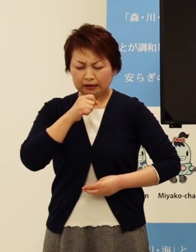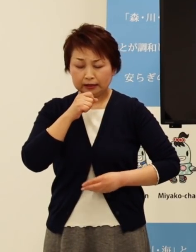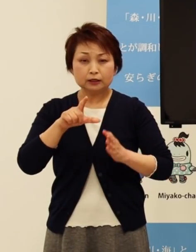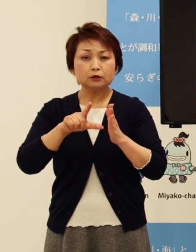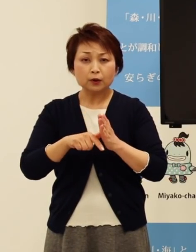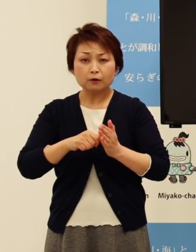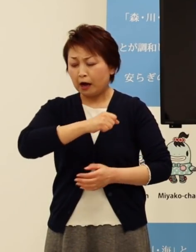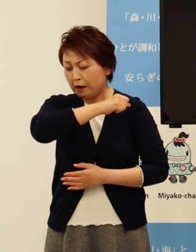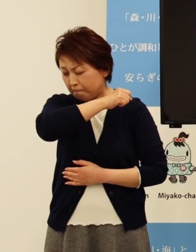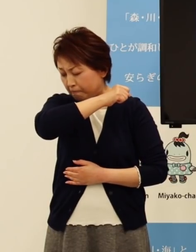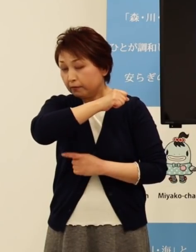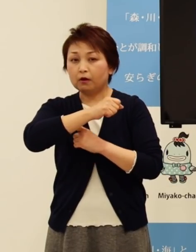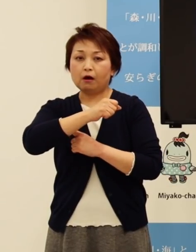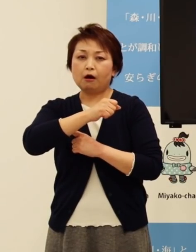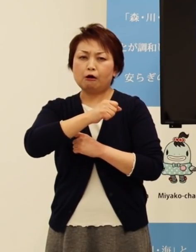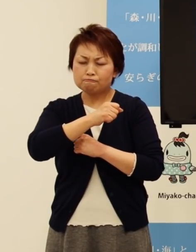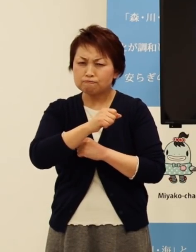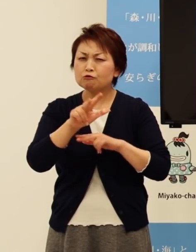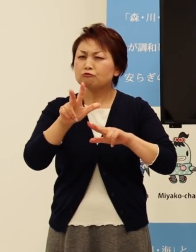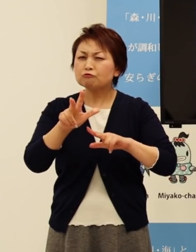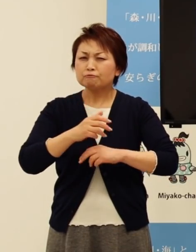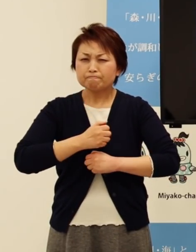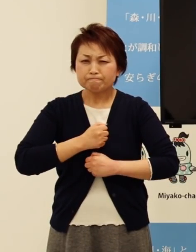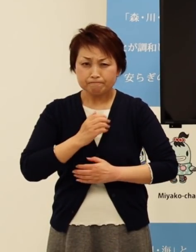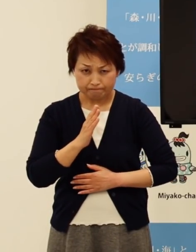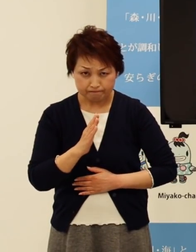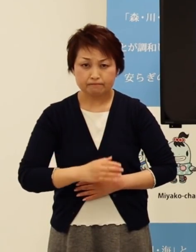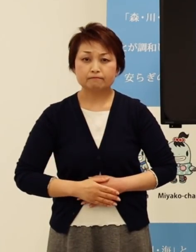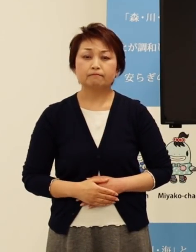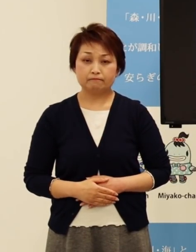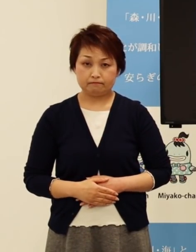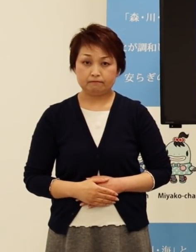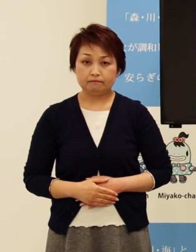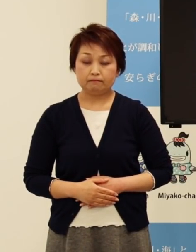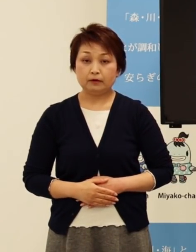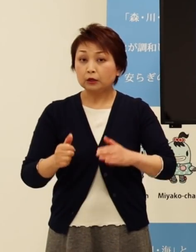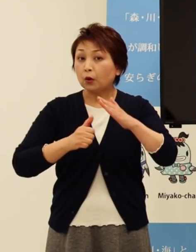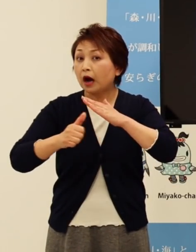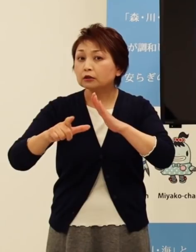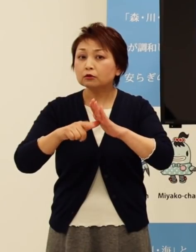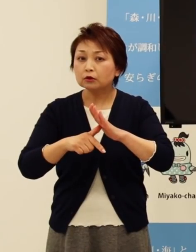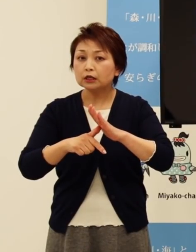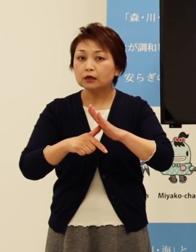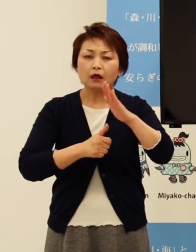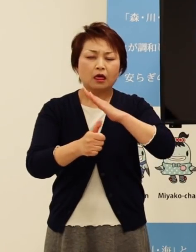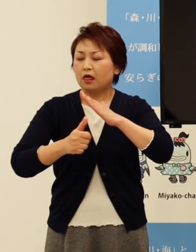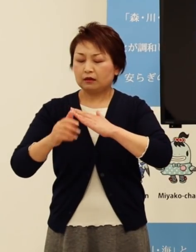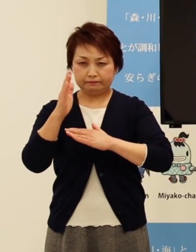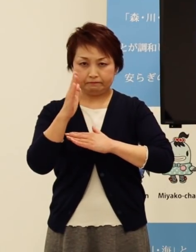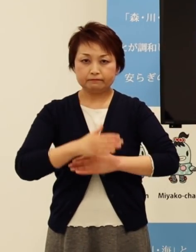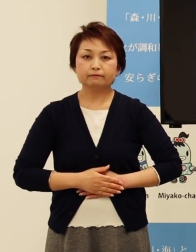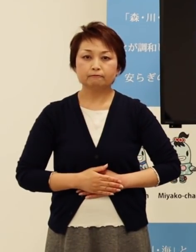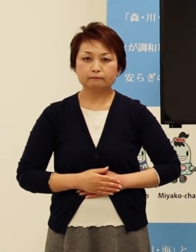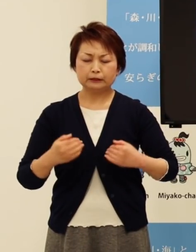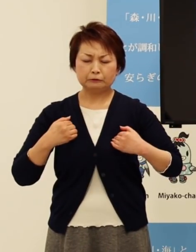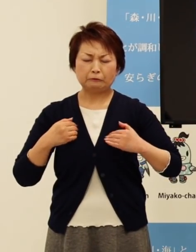お願いします。不要不急の外出を控えるようお願いをいた